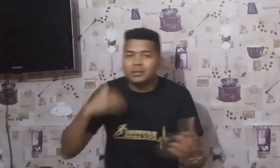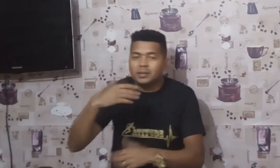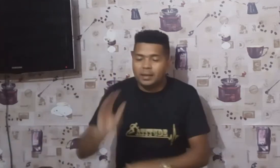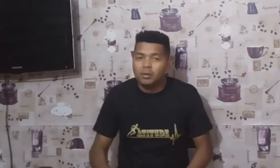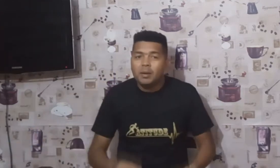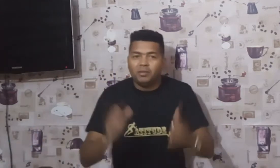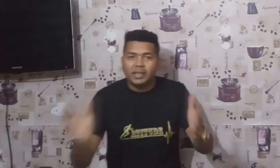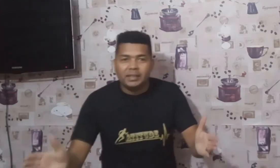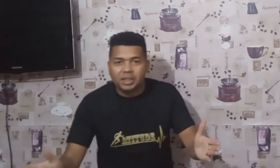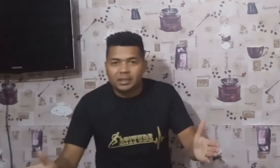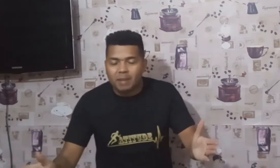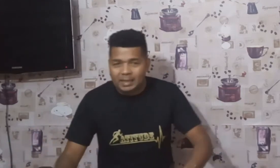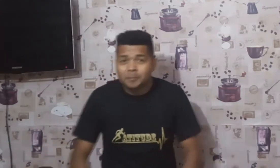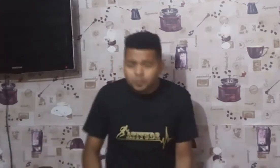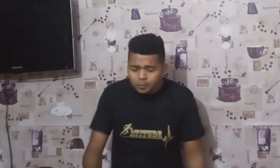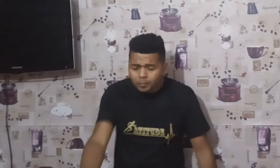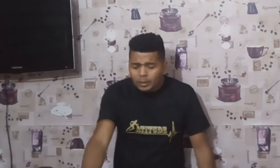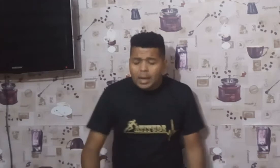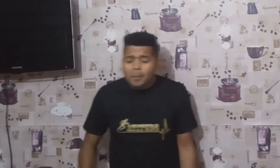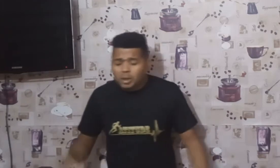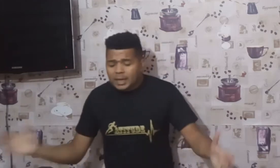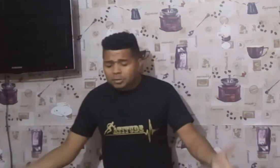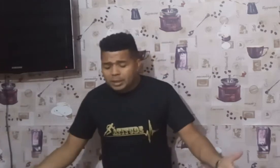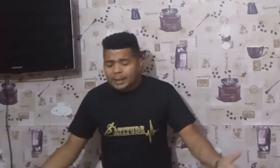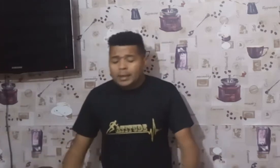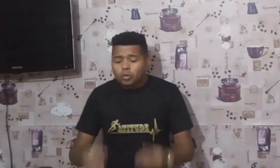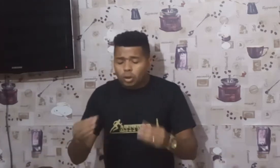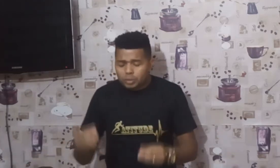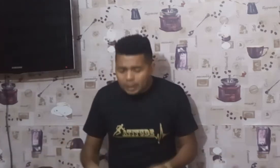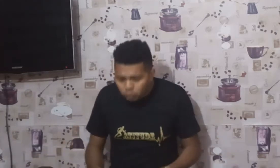isso e aquilo. Para você que critica demais. Projeto de lei.